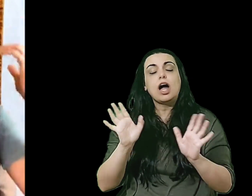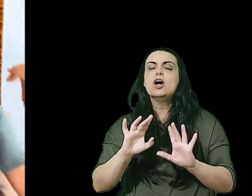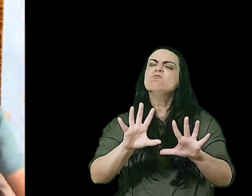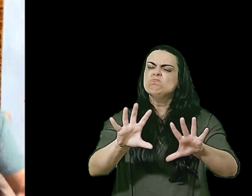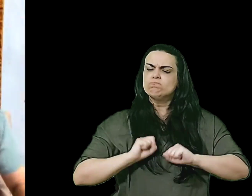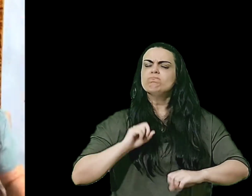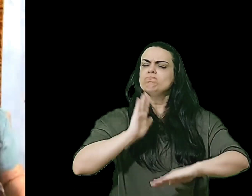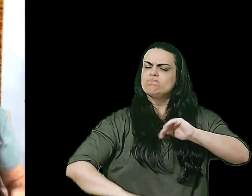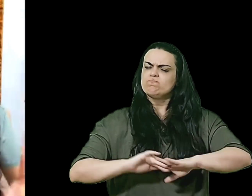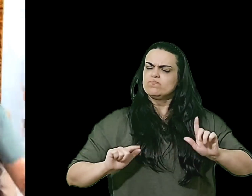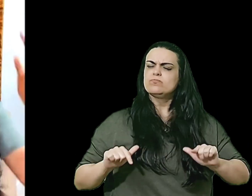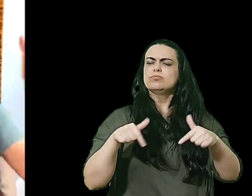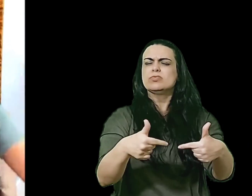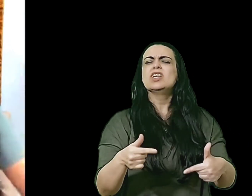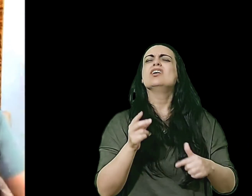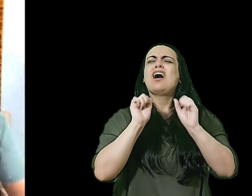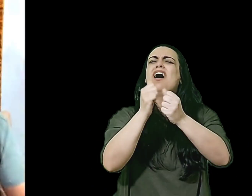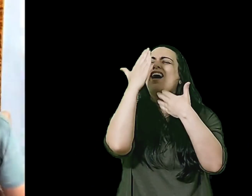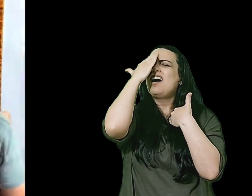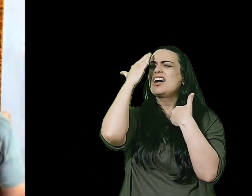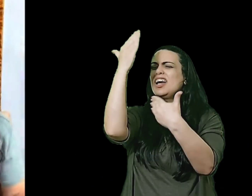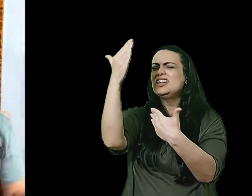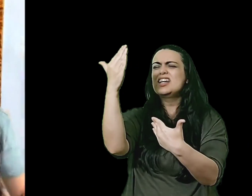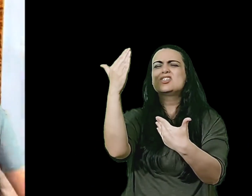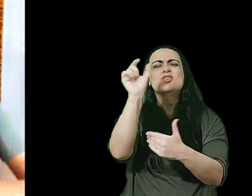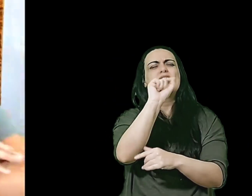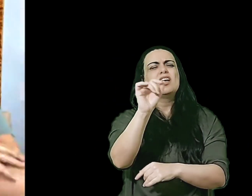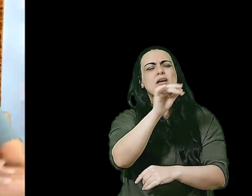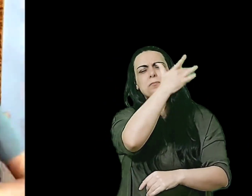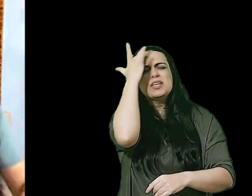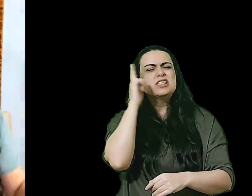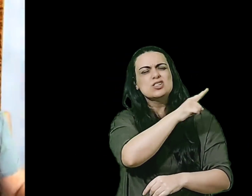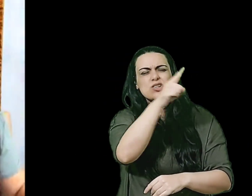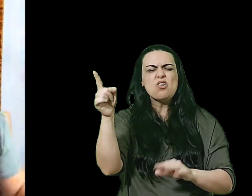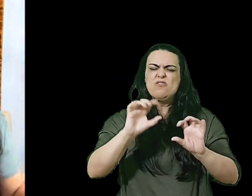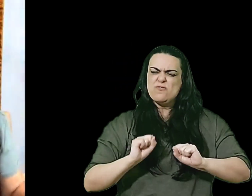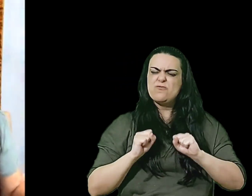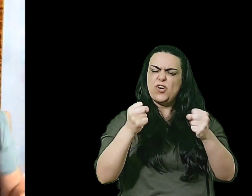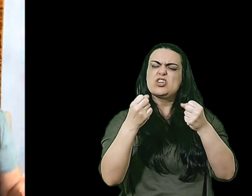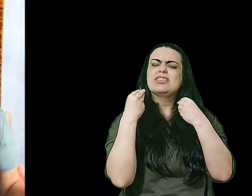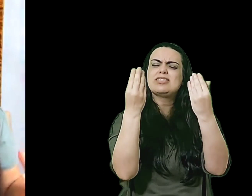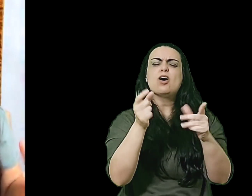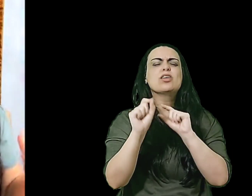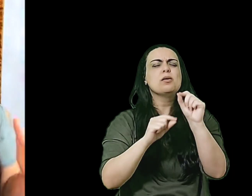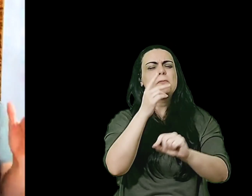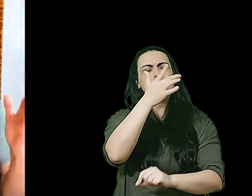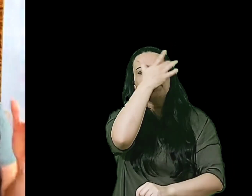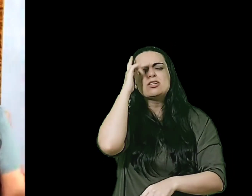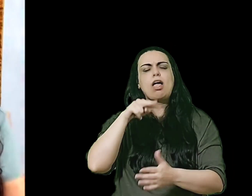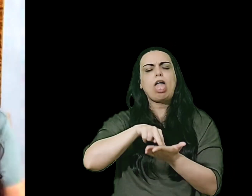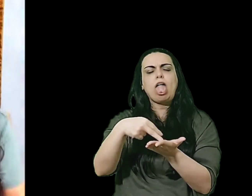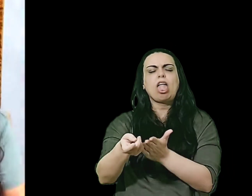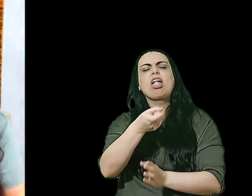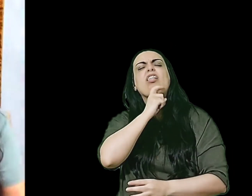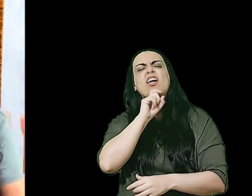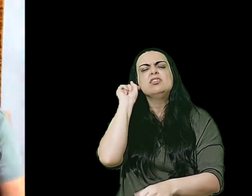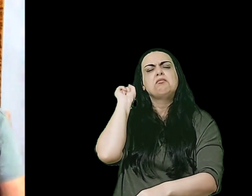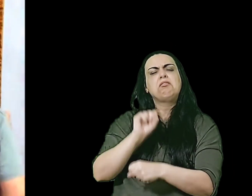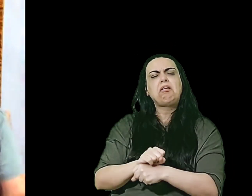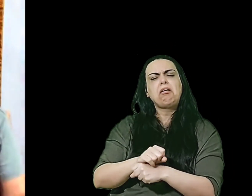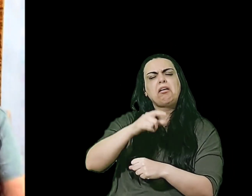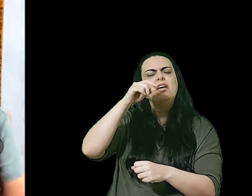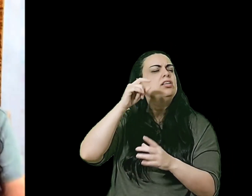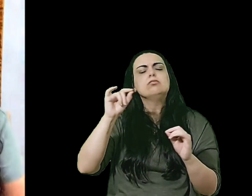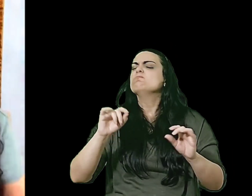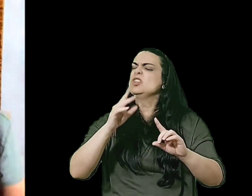tudo isso eu te dou graça. Continua fortalecendo, Senhor, para que paralisias, Senhor, venham ser rompidas e para que nós possamos acertar